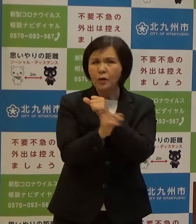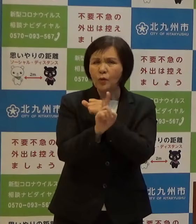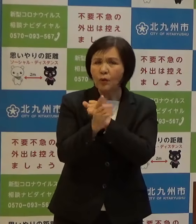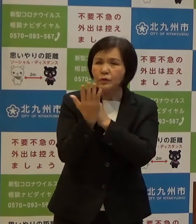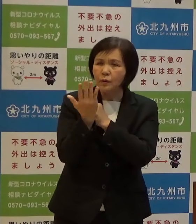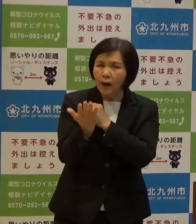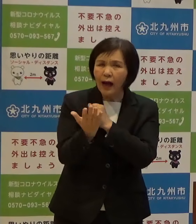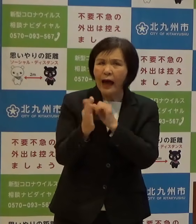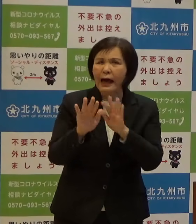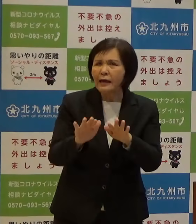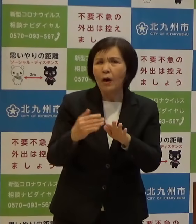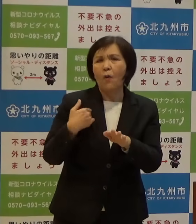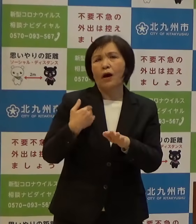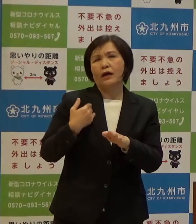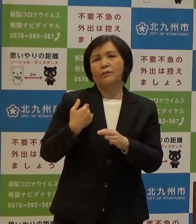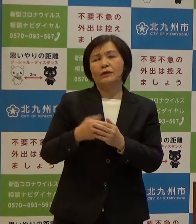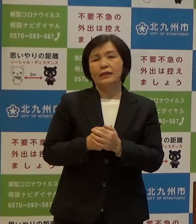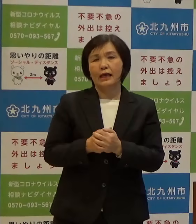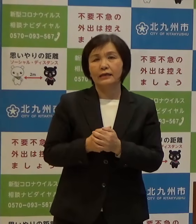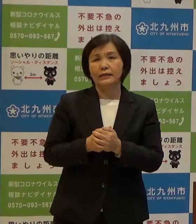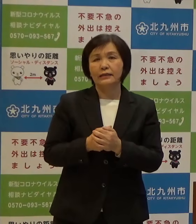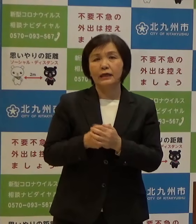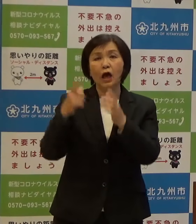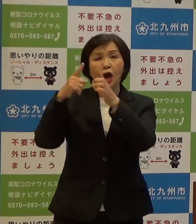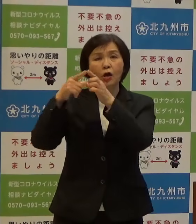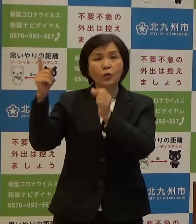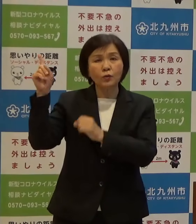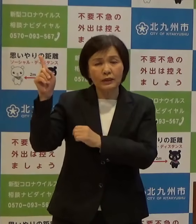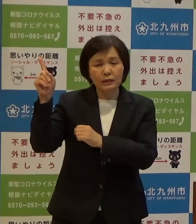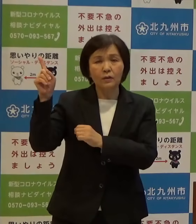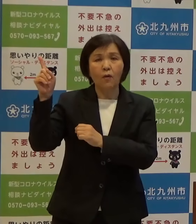。それから国の方におけるその